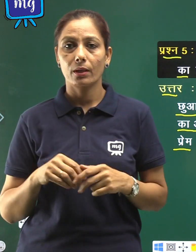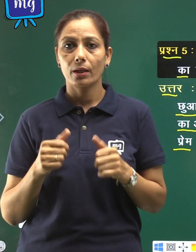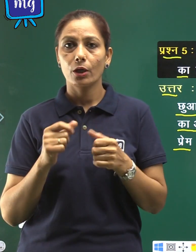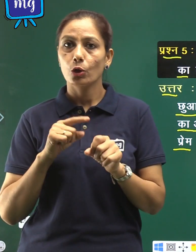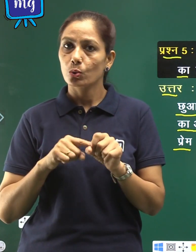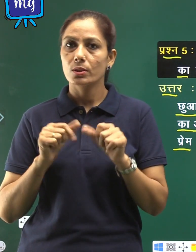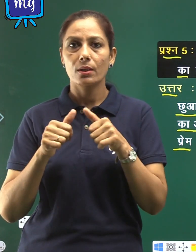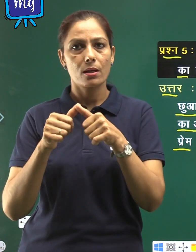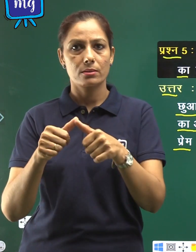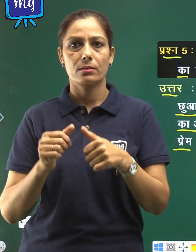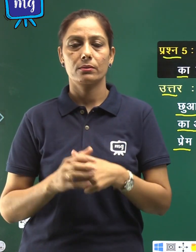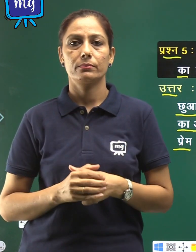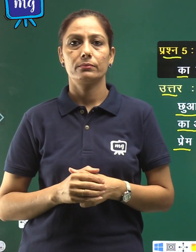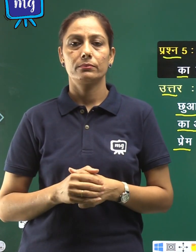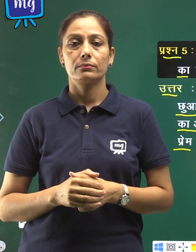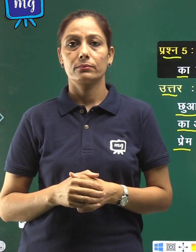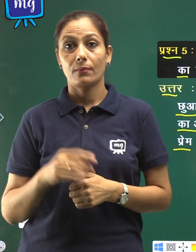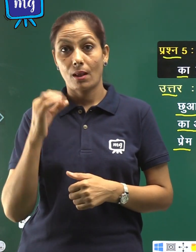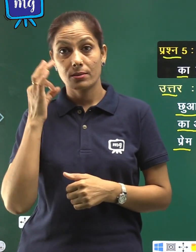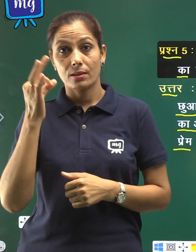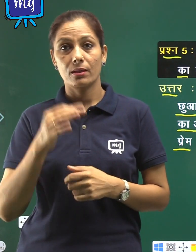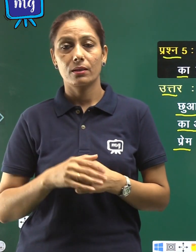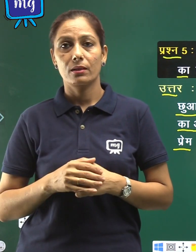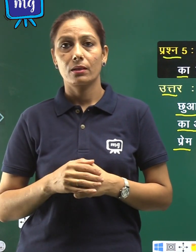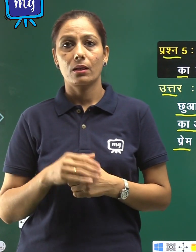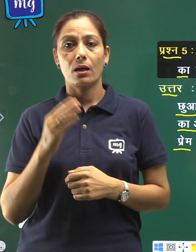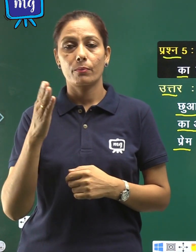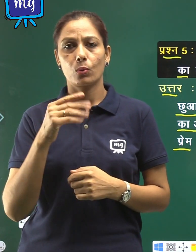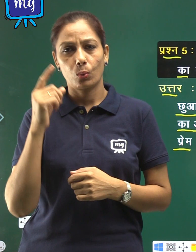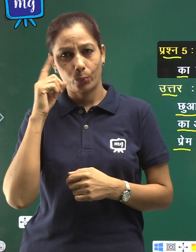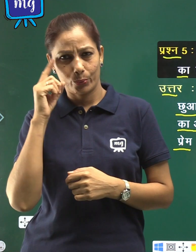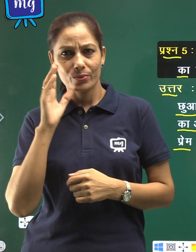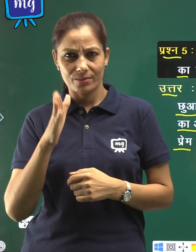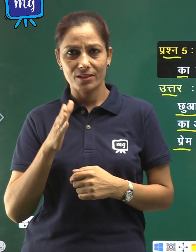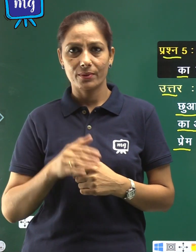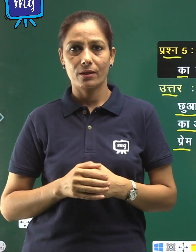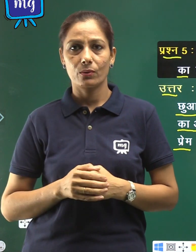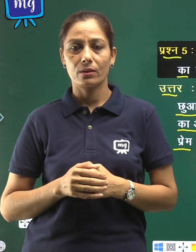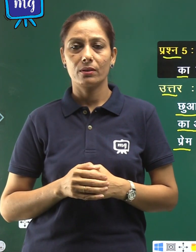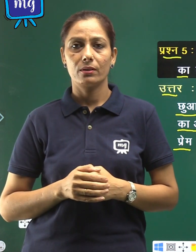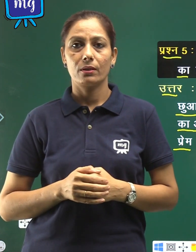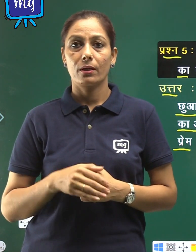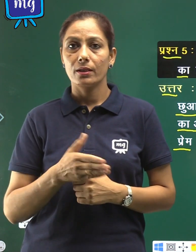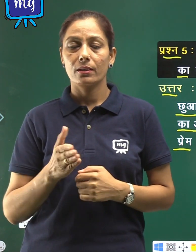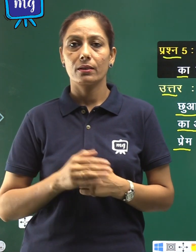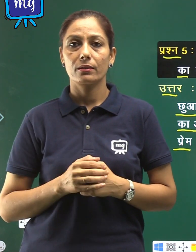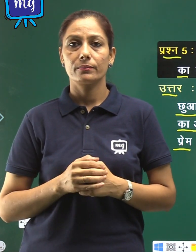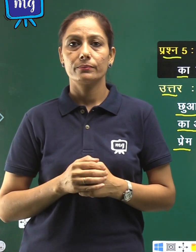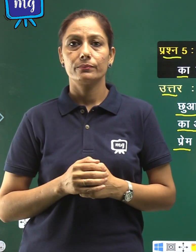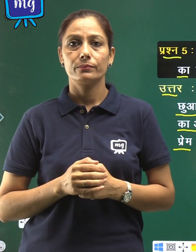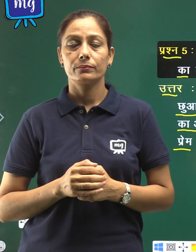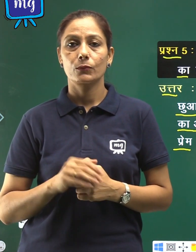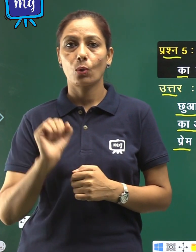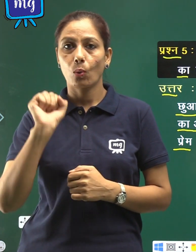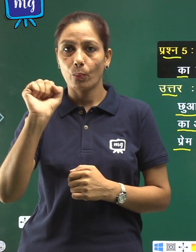उत्तर मैं आशा है आपको समझ पाए होंगे इन्हें मैं